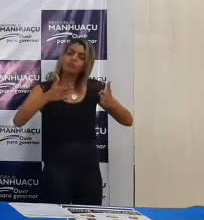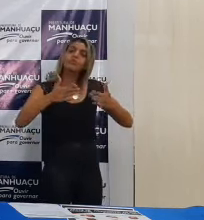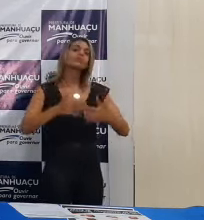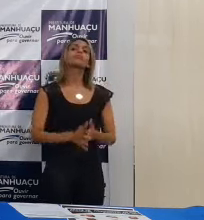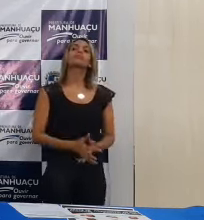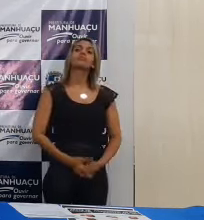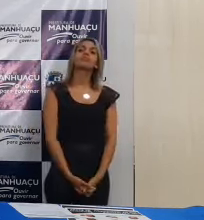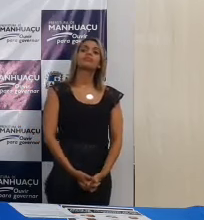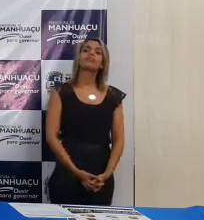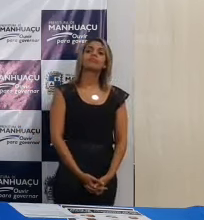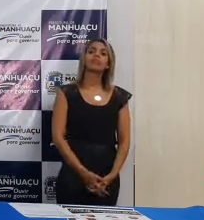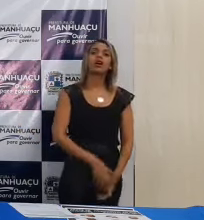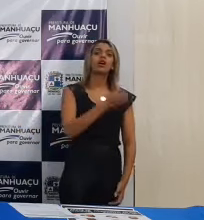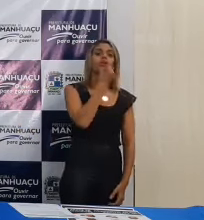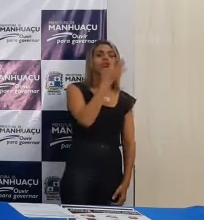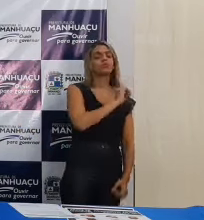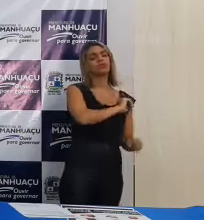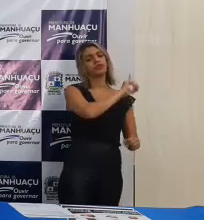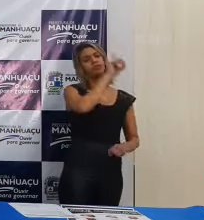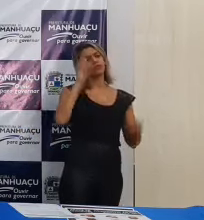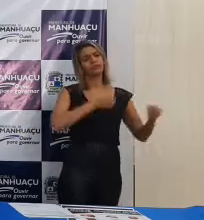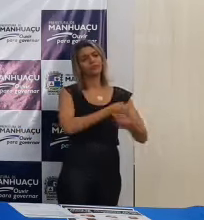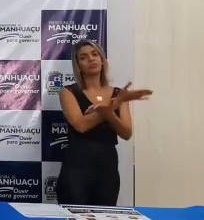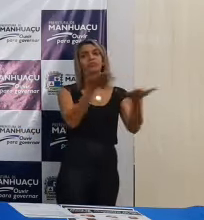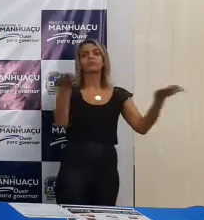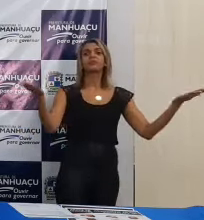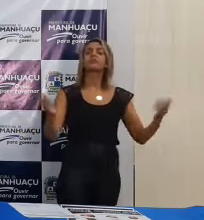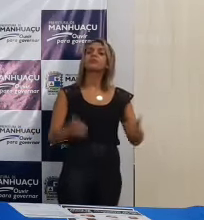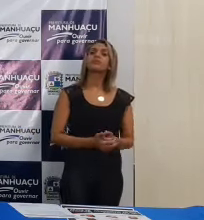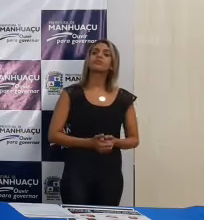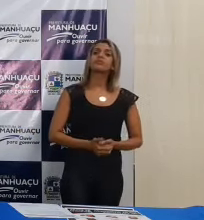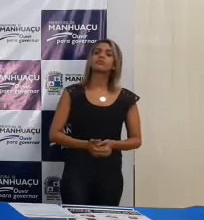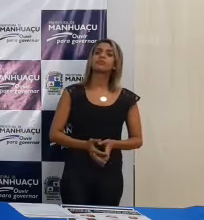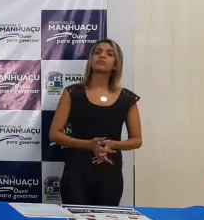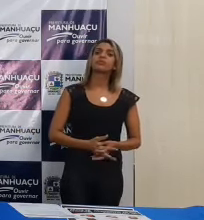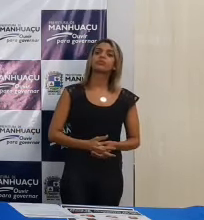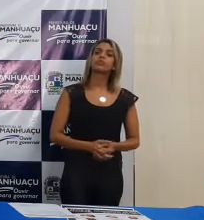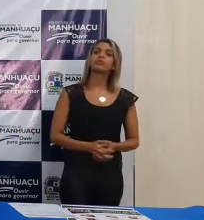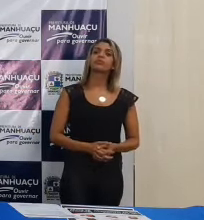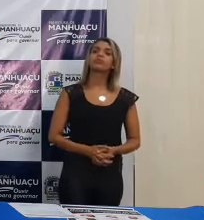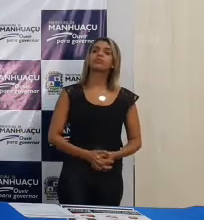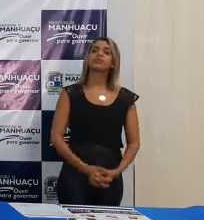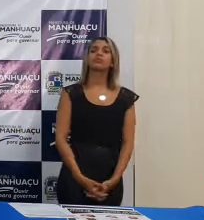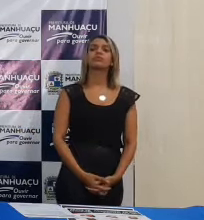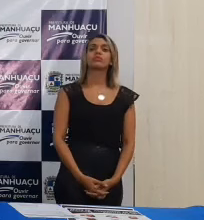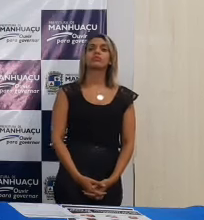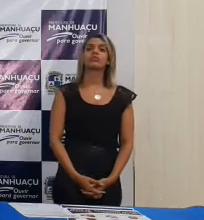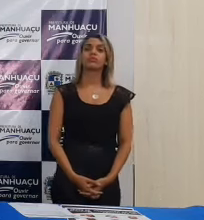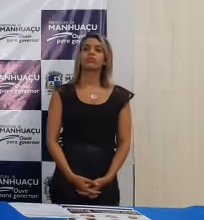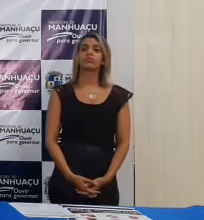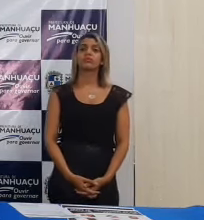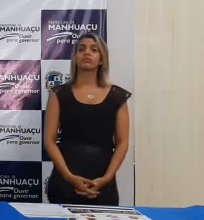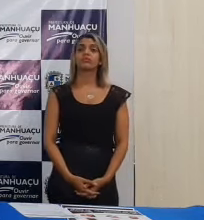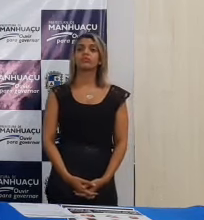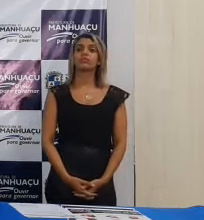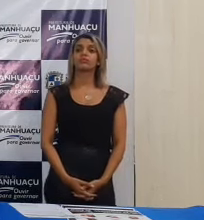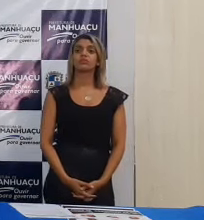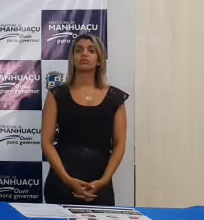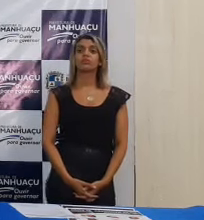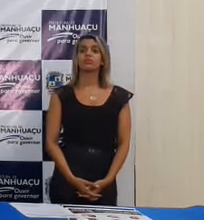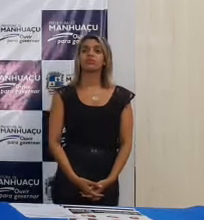Bom dia, secretário. Bom dia a todos. Só uma pergunta. Eu queria saber o seguinte. Nós temos, como empresários, o nosso